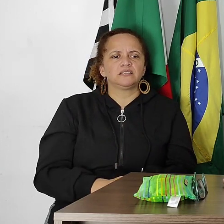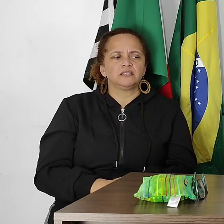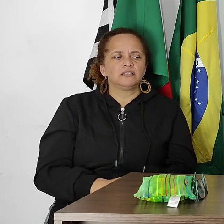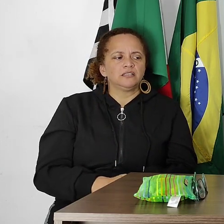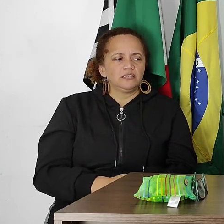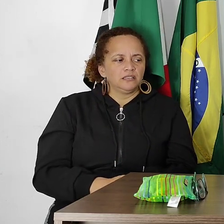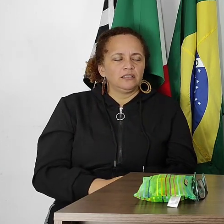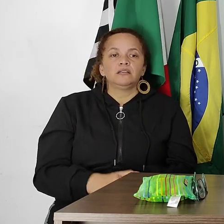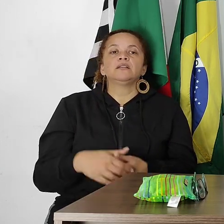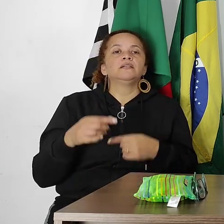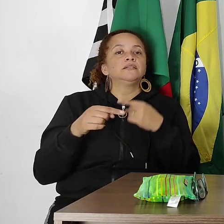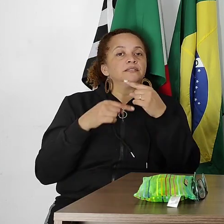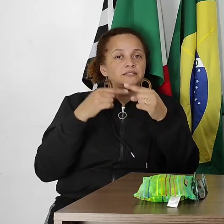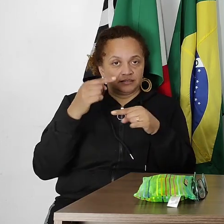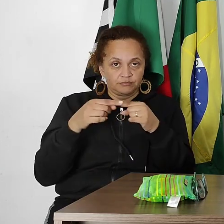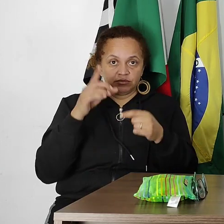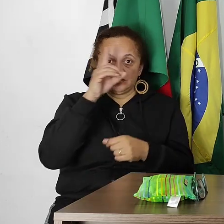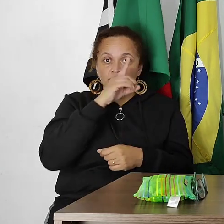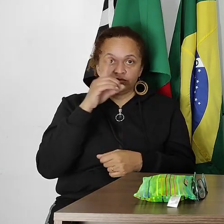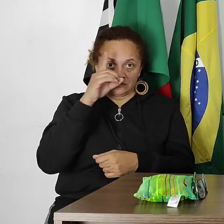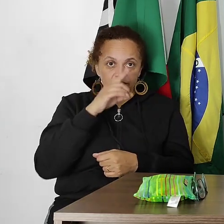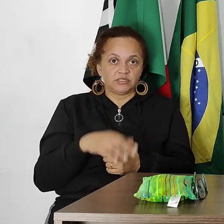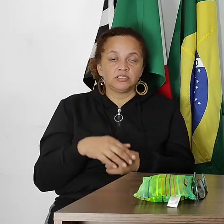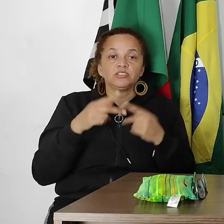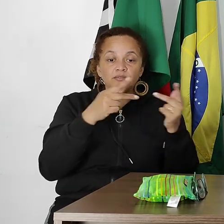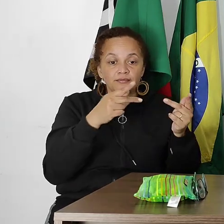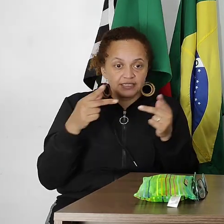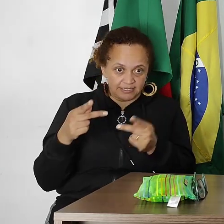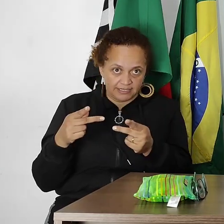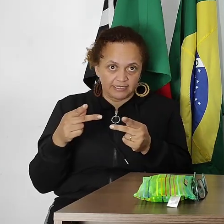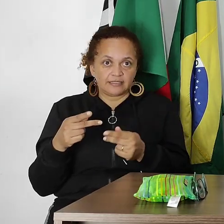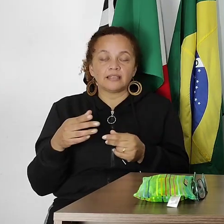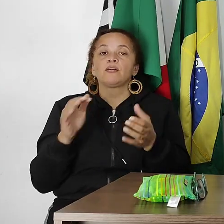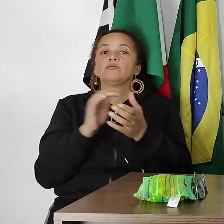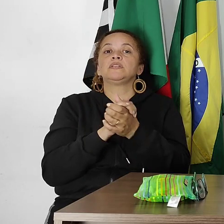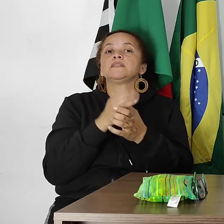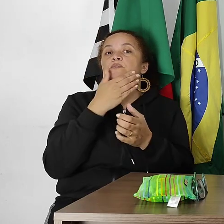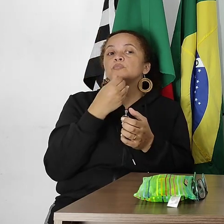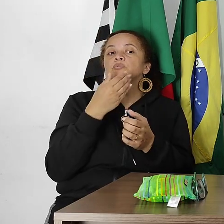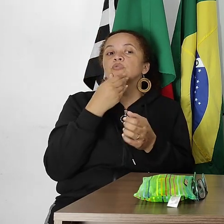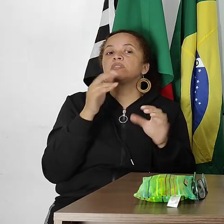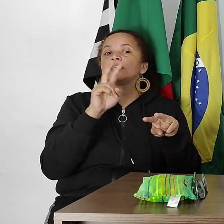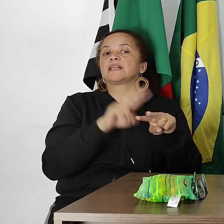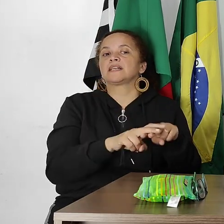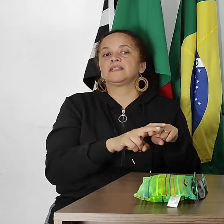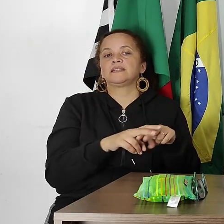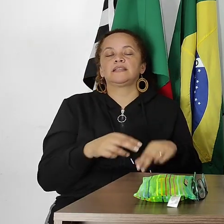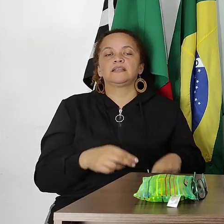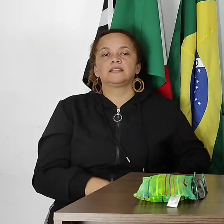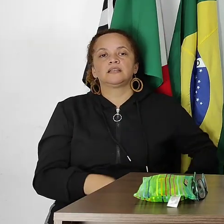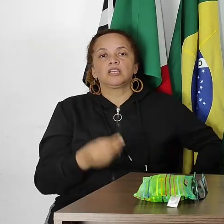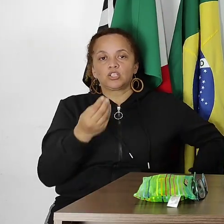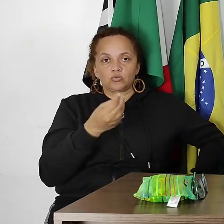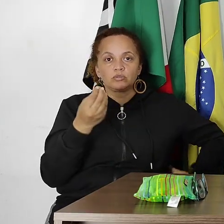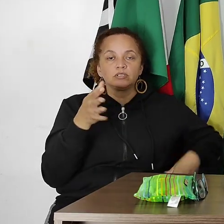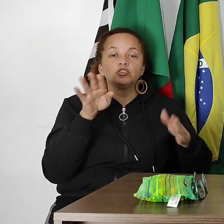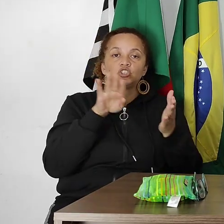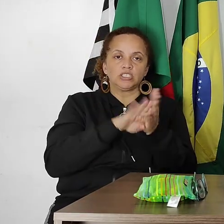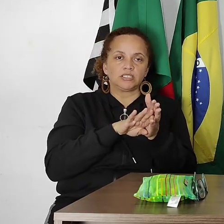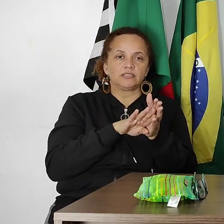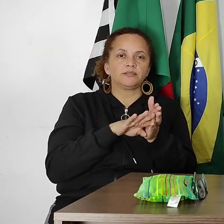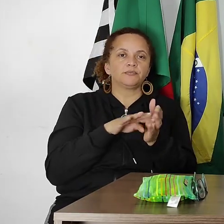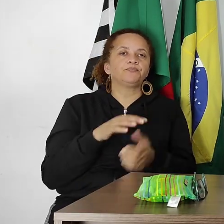Depois chegou no domingo de visitar o Dil, né? Isso Eu fui lá visitar ele. Quando eu cheguei lá, né,